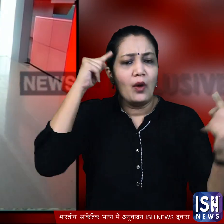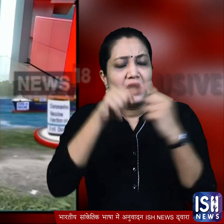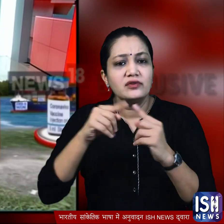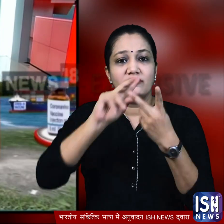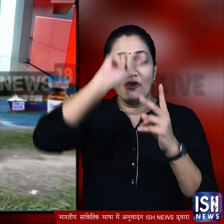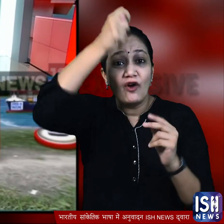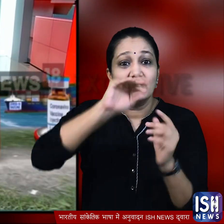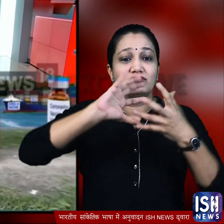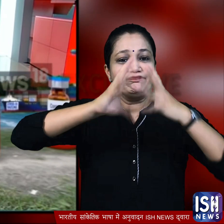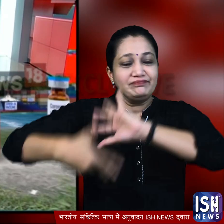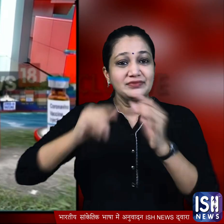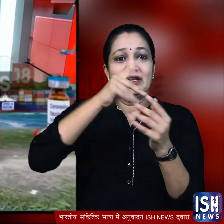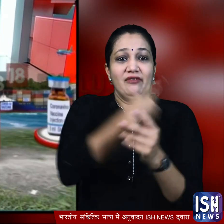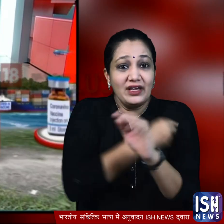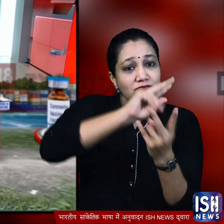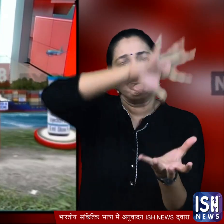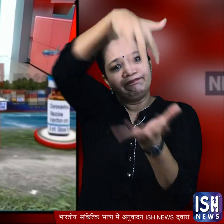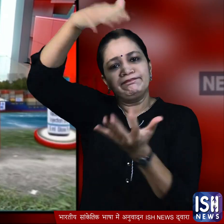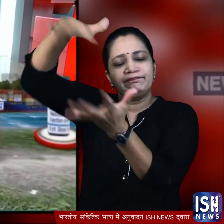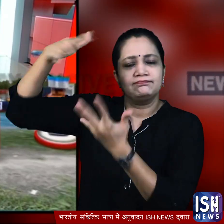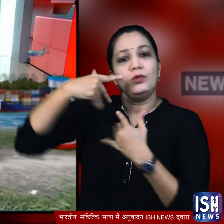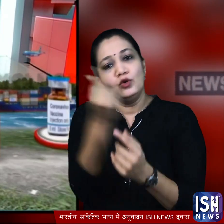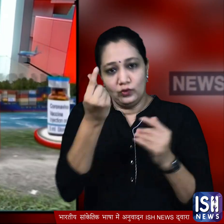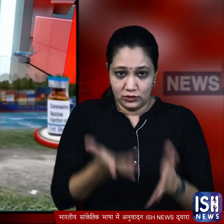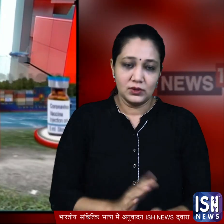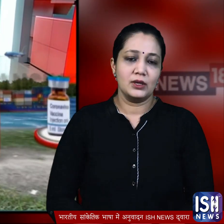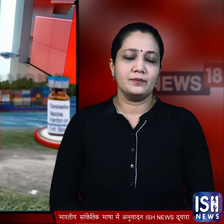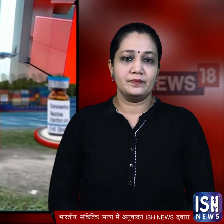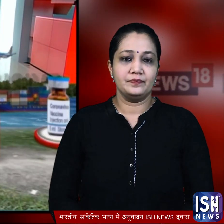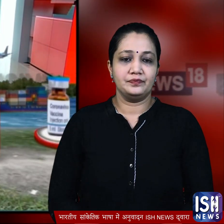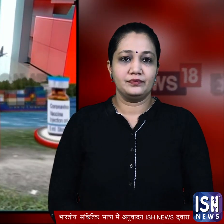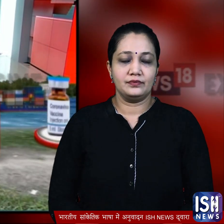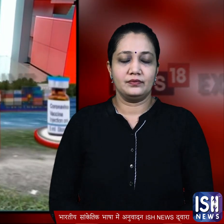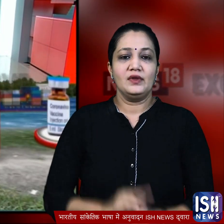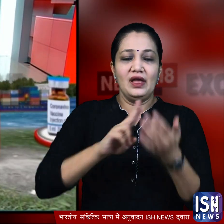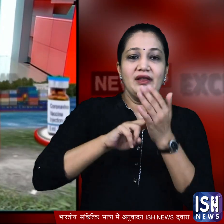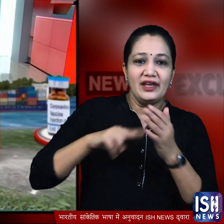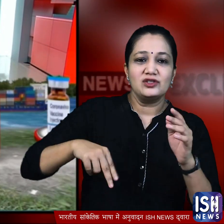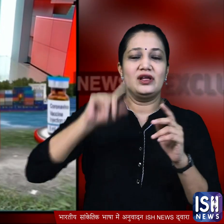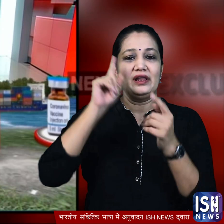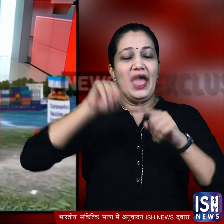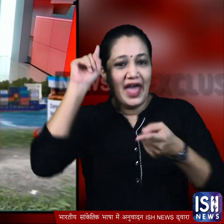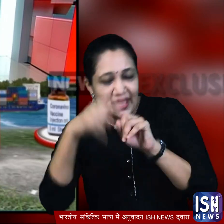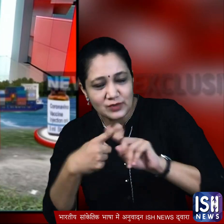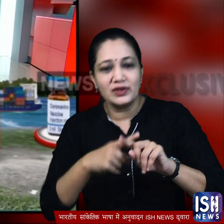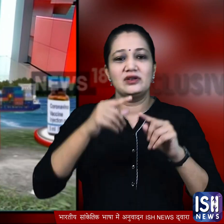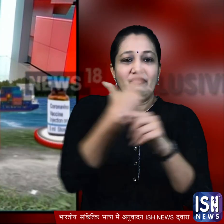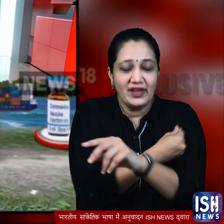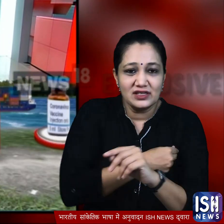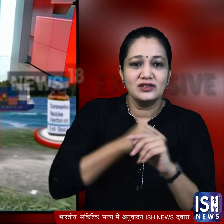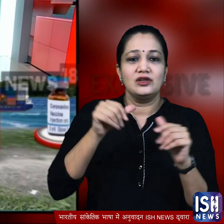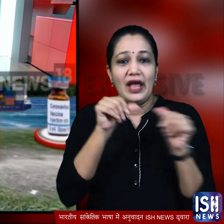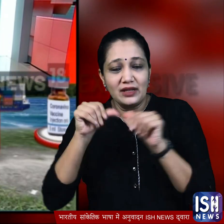अभियान में तेजी लाने के लिए विदेशों में बनी वैक्सीन को आयात करके उसका इस्तेमाल किया जाएगा। नेशनल एक्सपर्ट ग्रुप